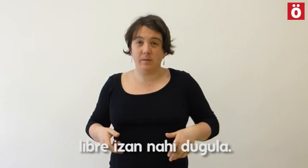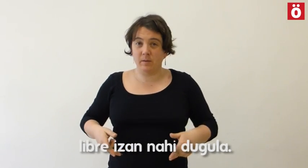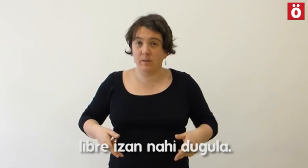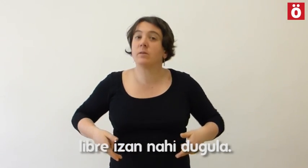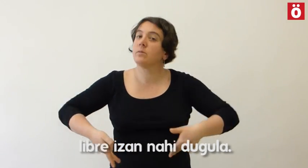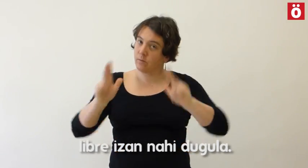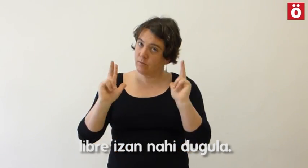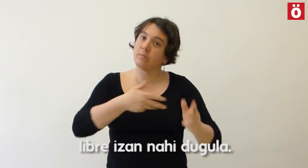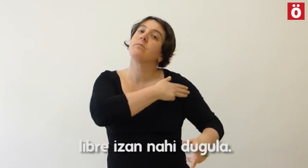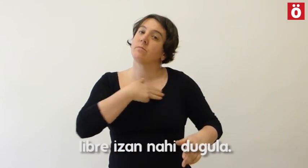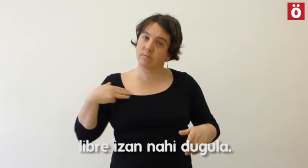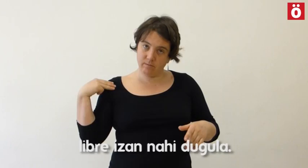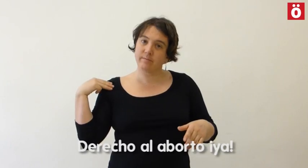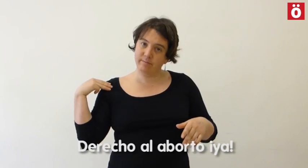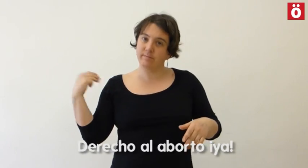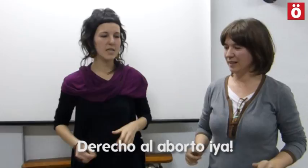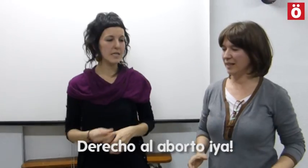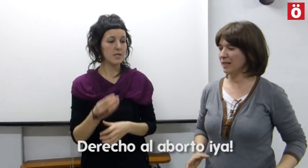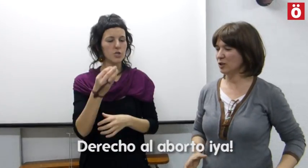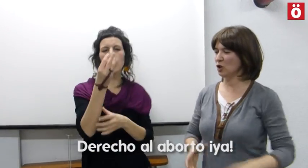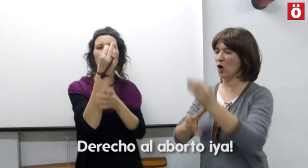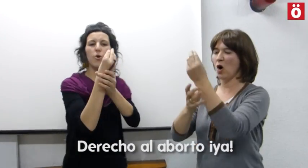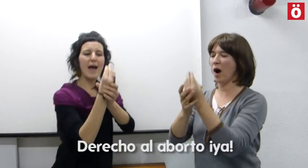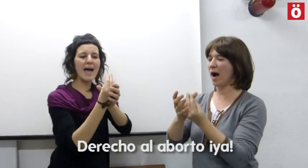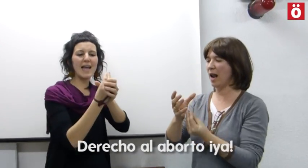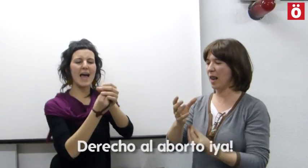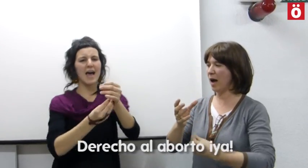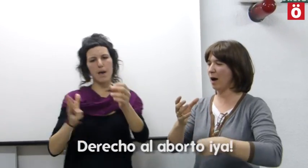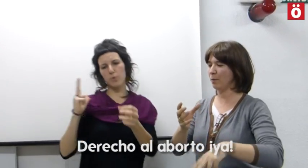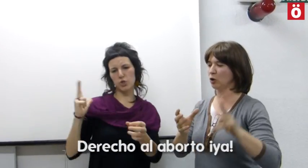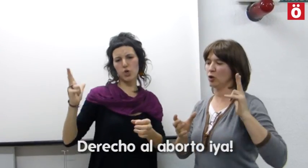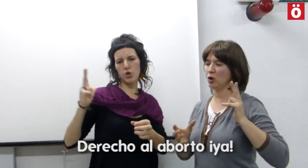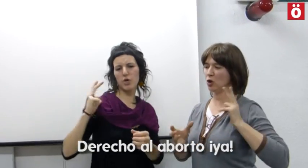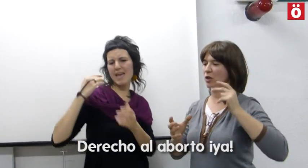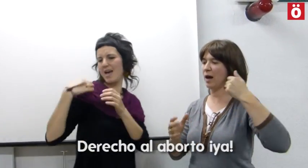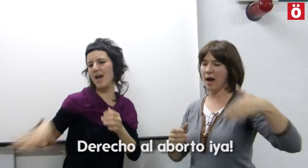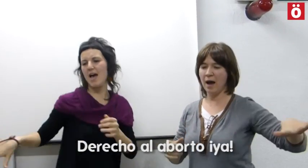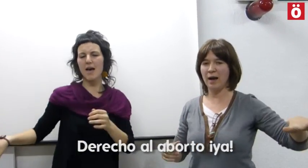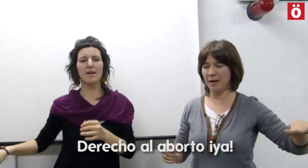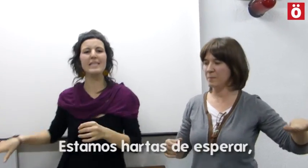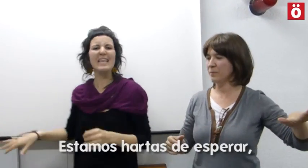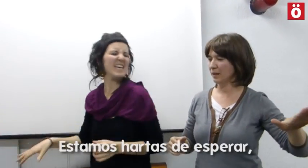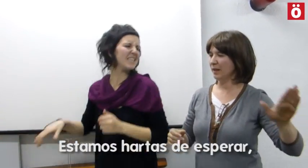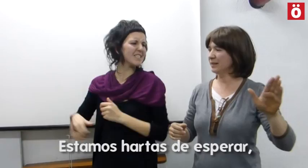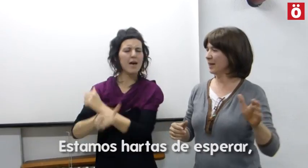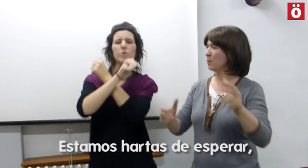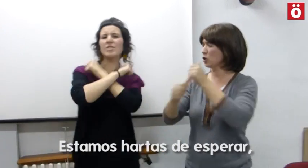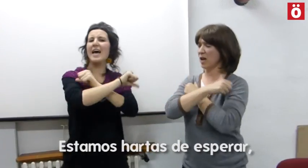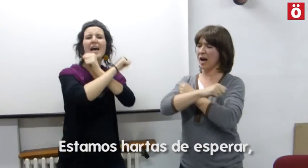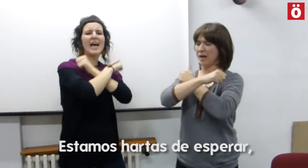nahi dugula Gero ezoa da bortoa, eta mozataz